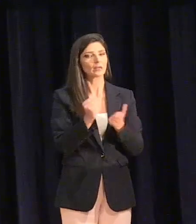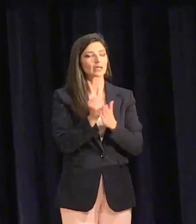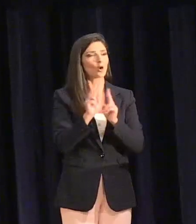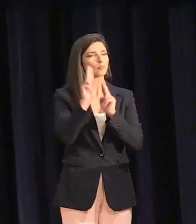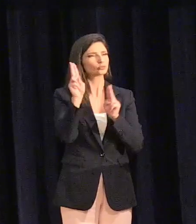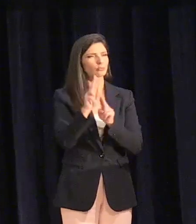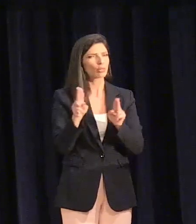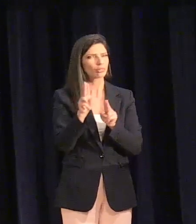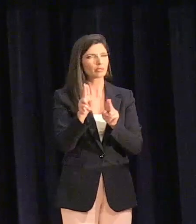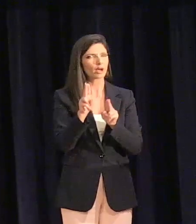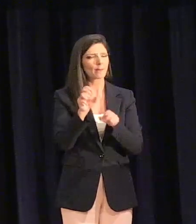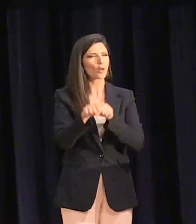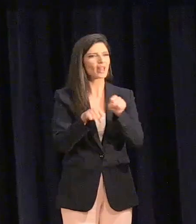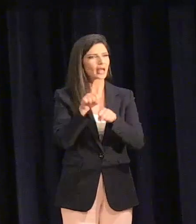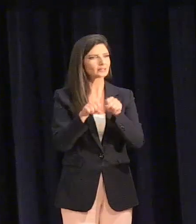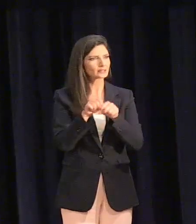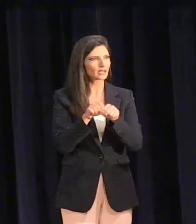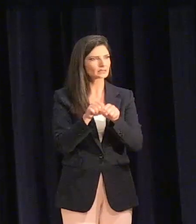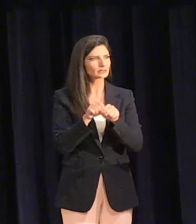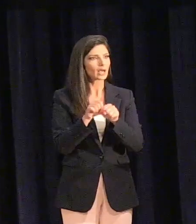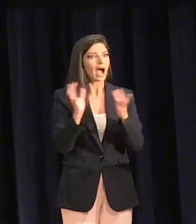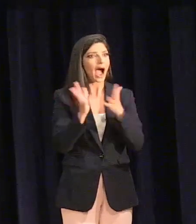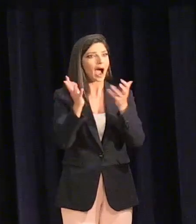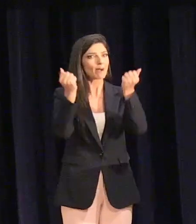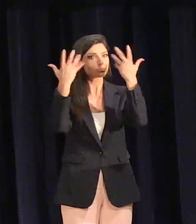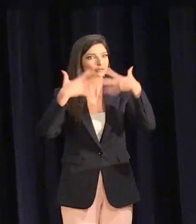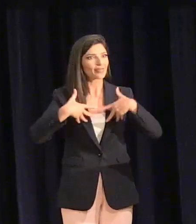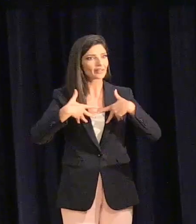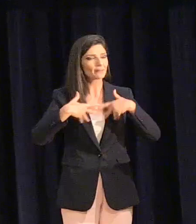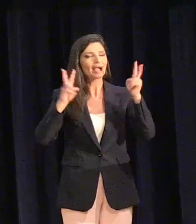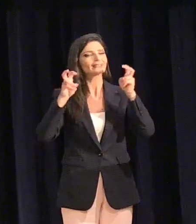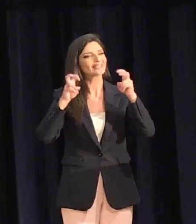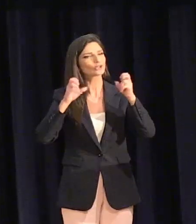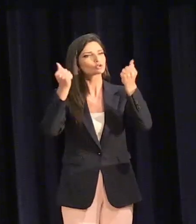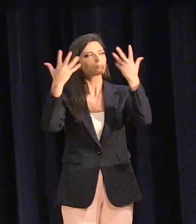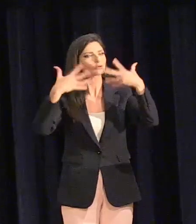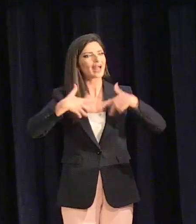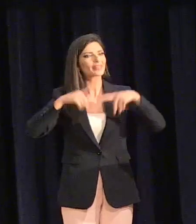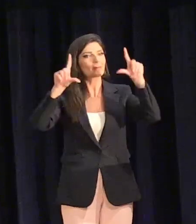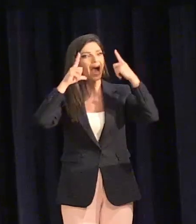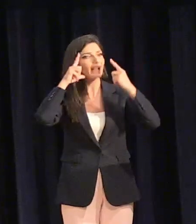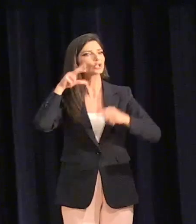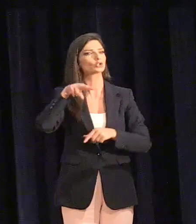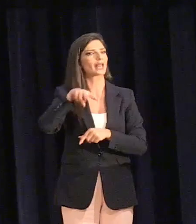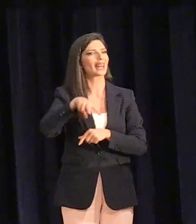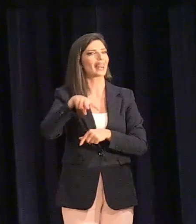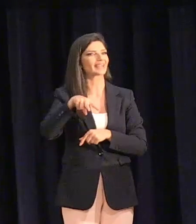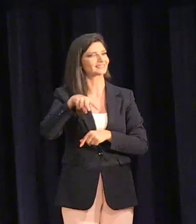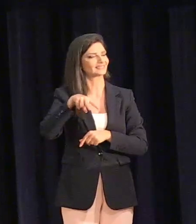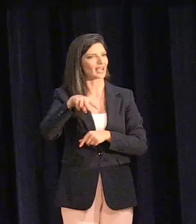το πρωτάθλημα στον Άγιο Λάζαρο. Ονομάζεται πρωτάθλημα